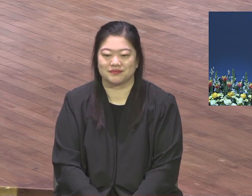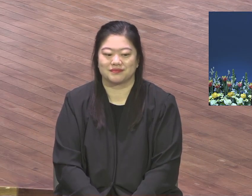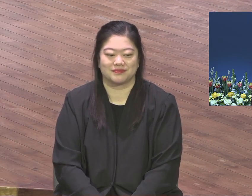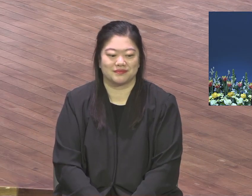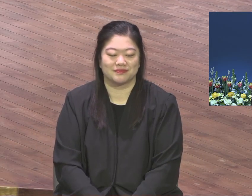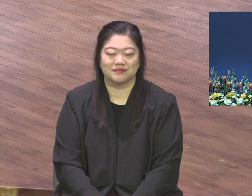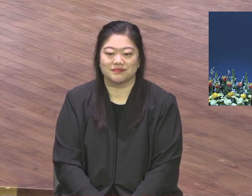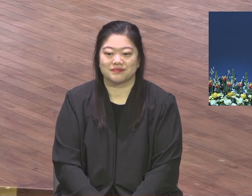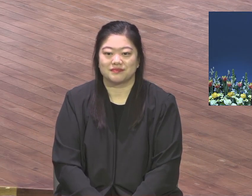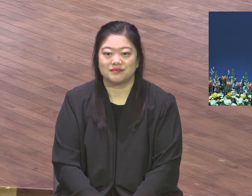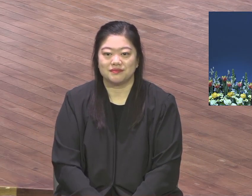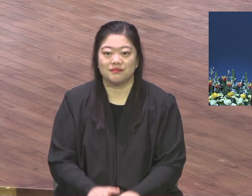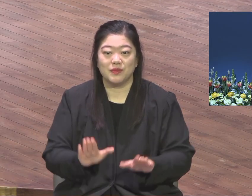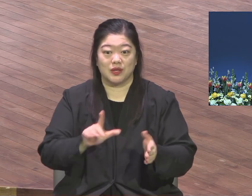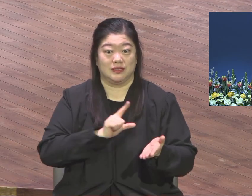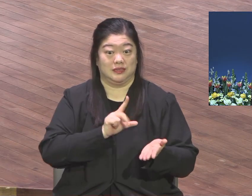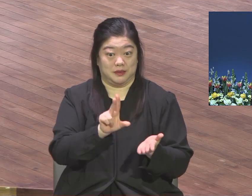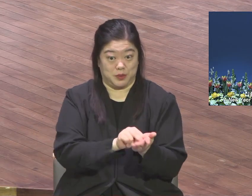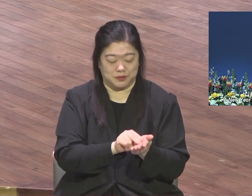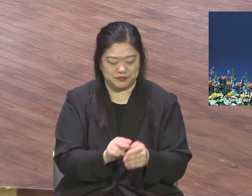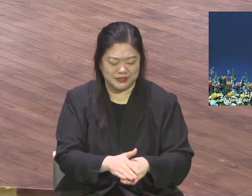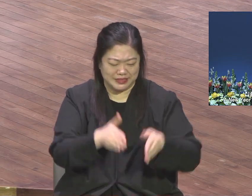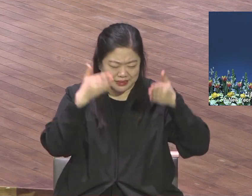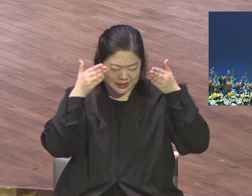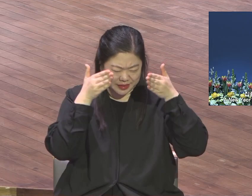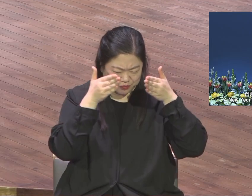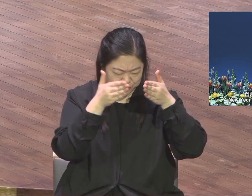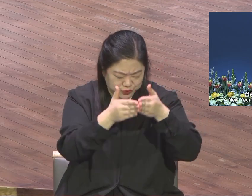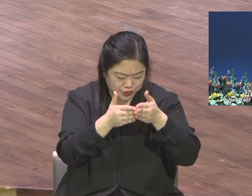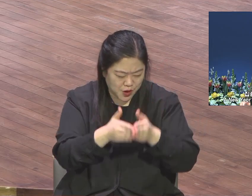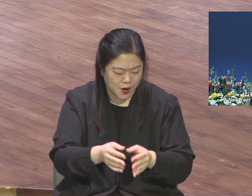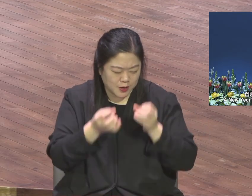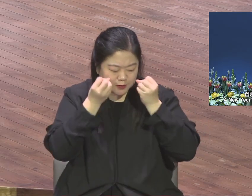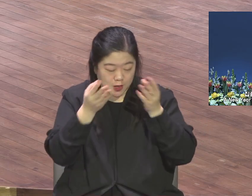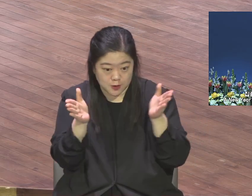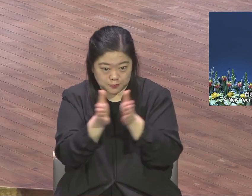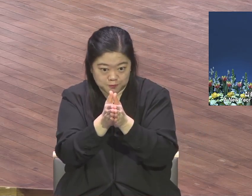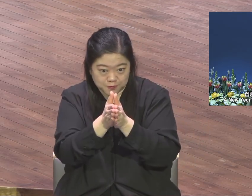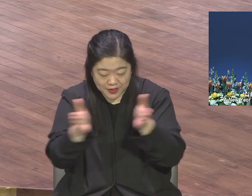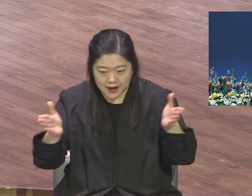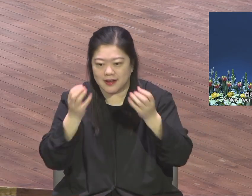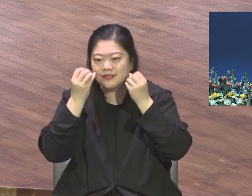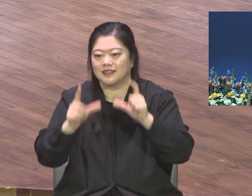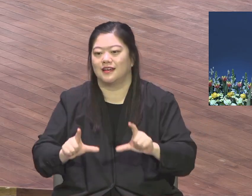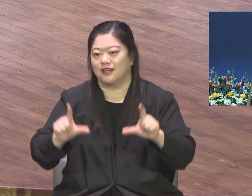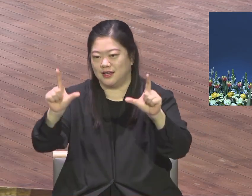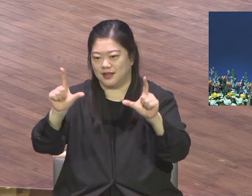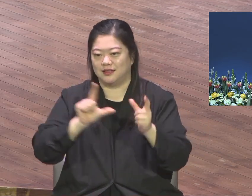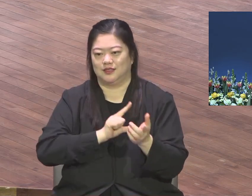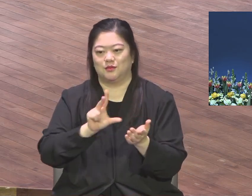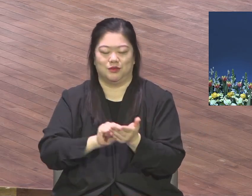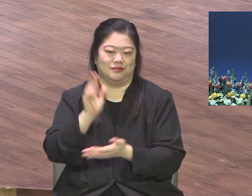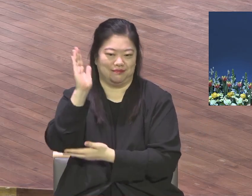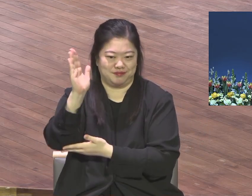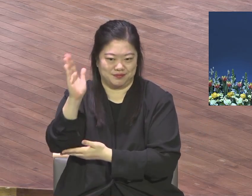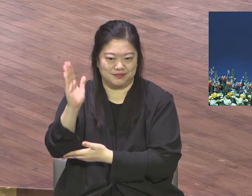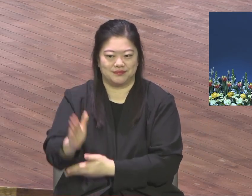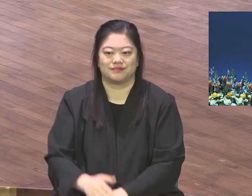이걸 이제 말씀 가지고 집중과 도전이 있는 새해라는 제목으로 말씀을 드립니다.